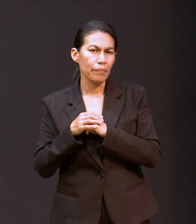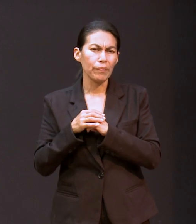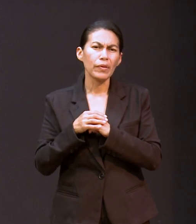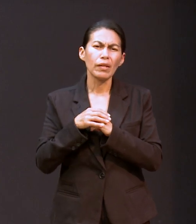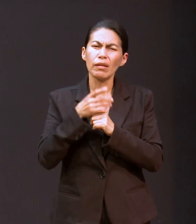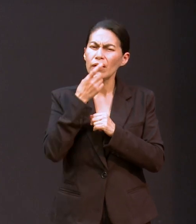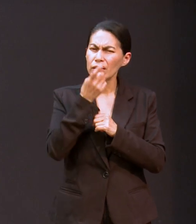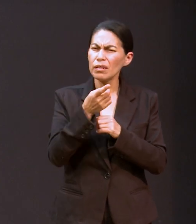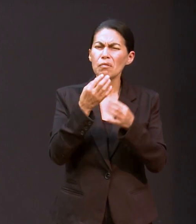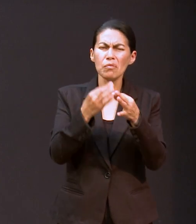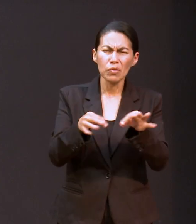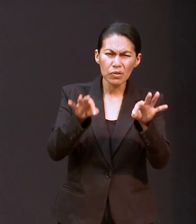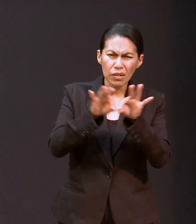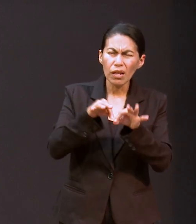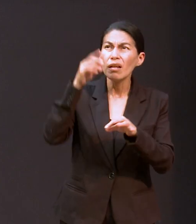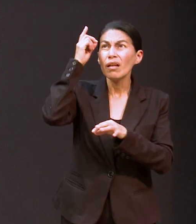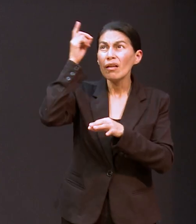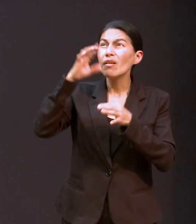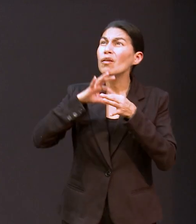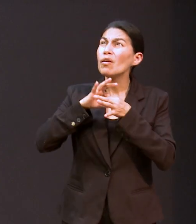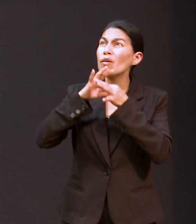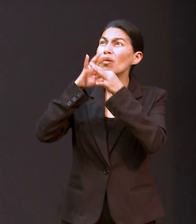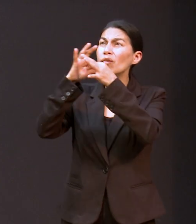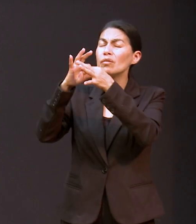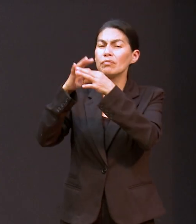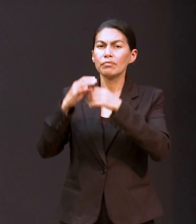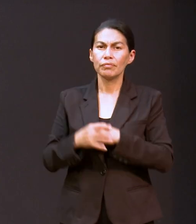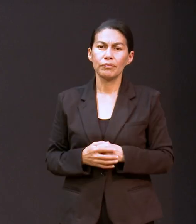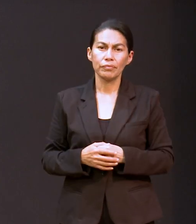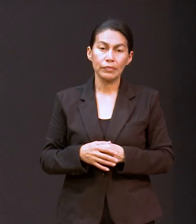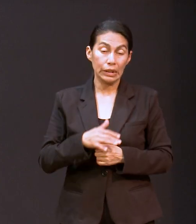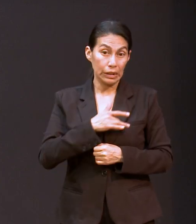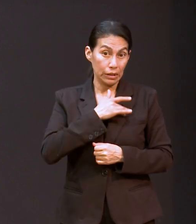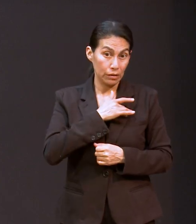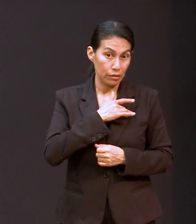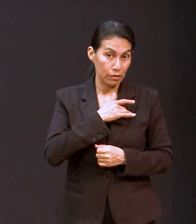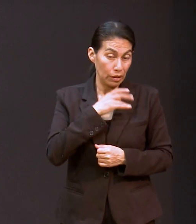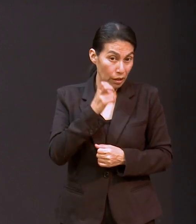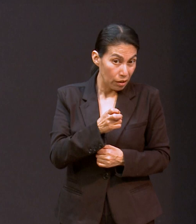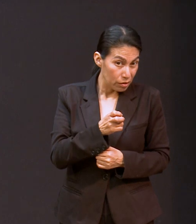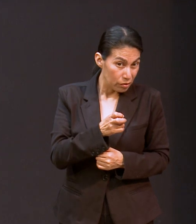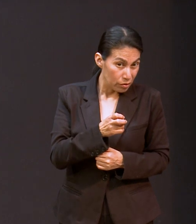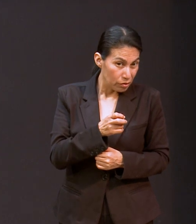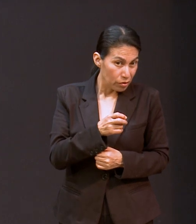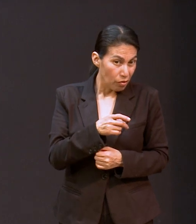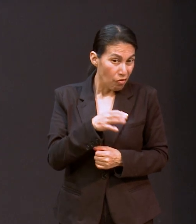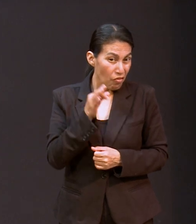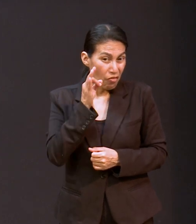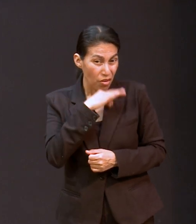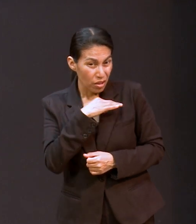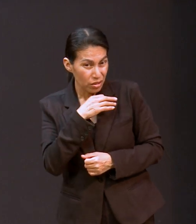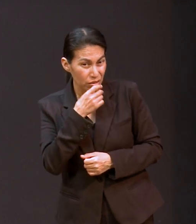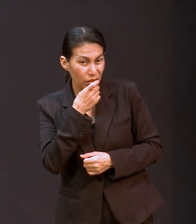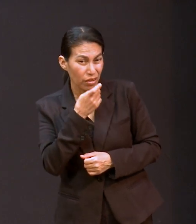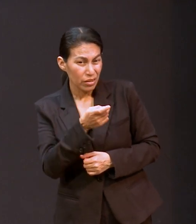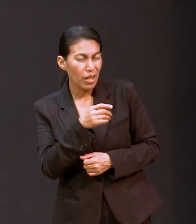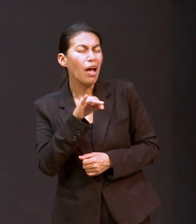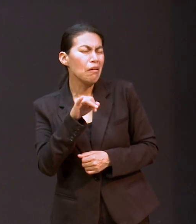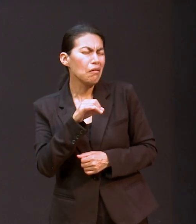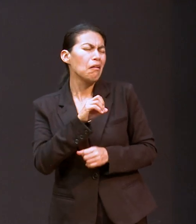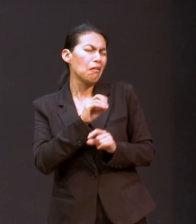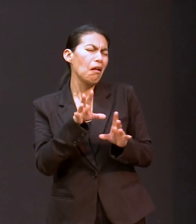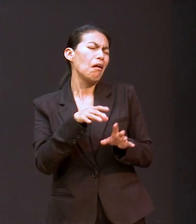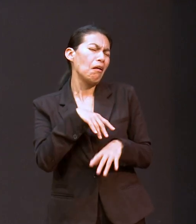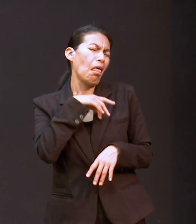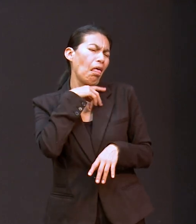que es una relación con Dios uno tiene que tenerla eso no es algo que se puede fingir eso no es algo que